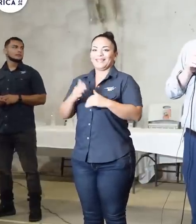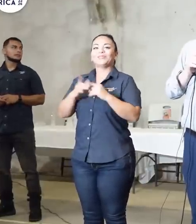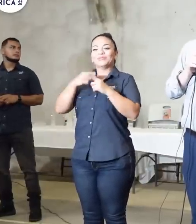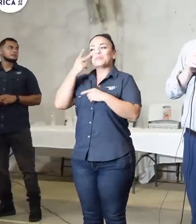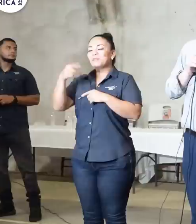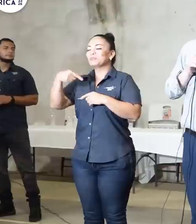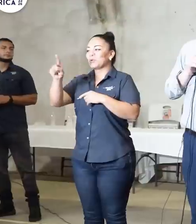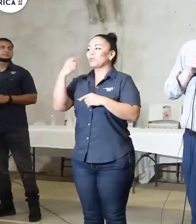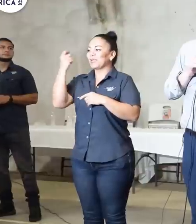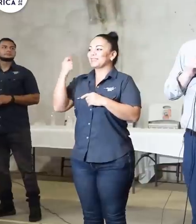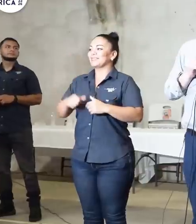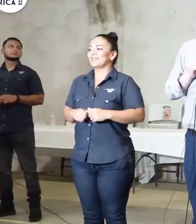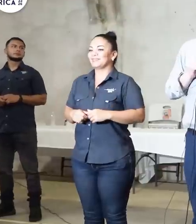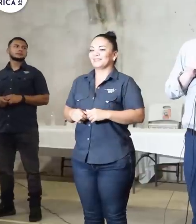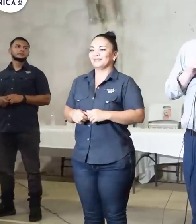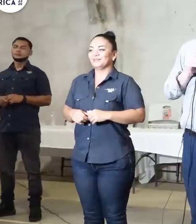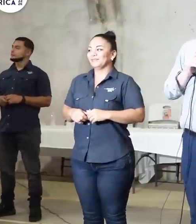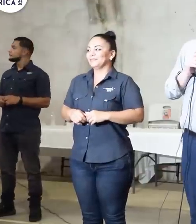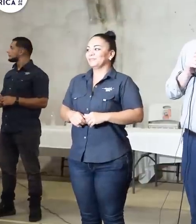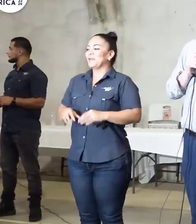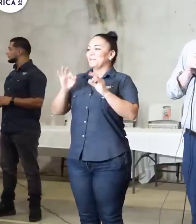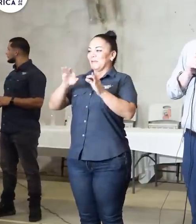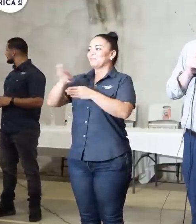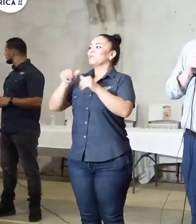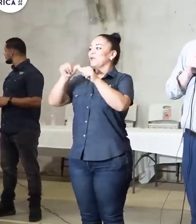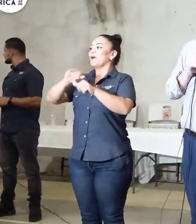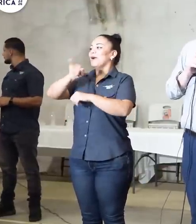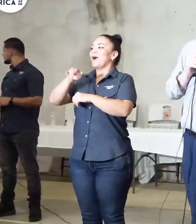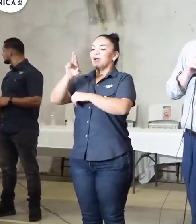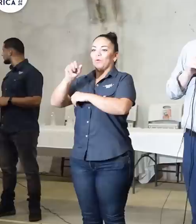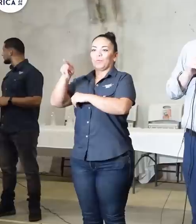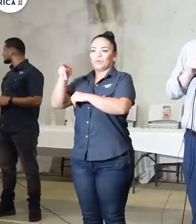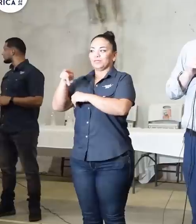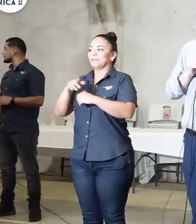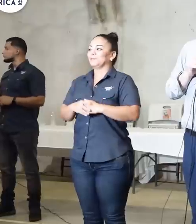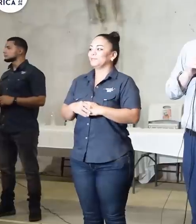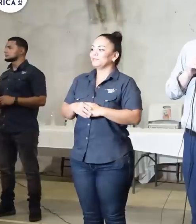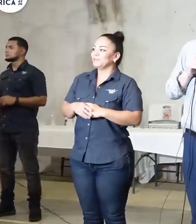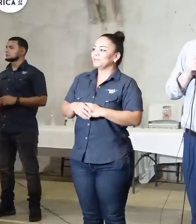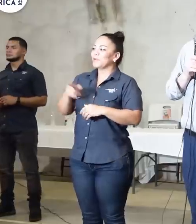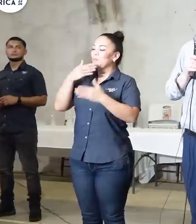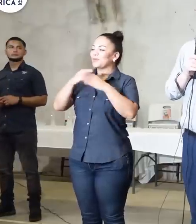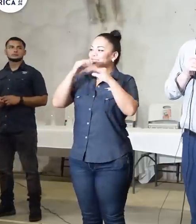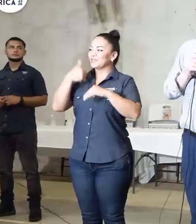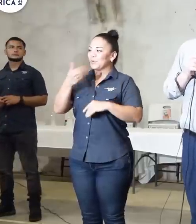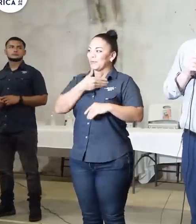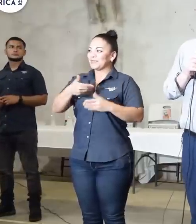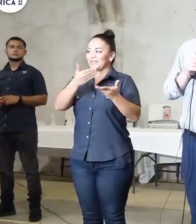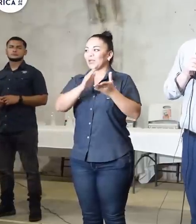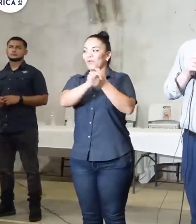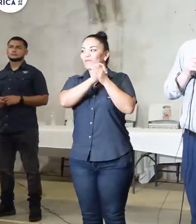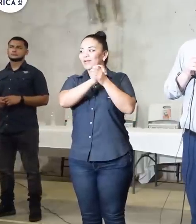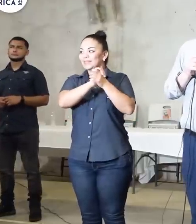vemos pronto, Guanacaste. Continuamos con Jairo Ponce de Guanacaste en Acción. Buenas tardes, señor presidente. Lo felicito